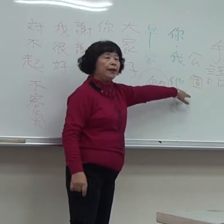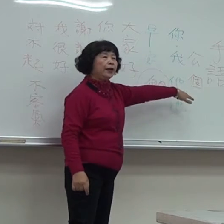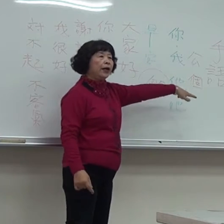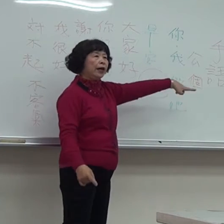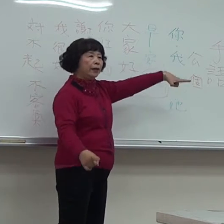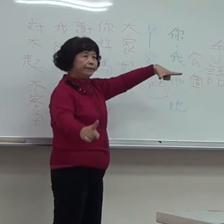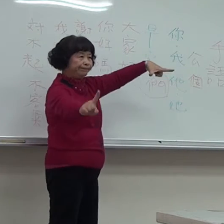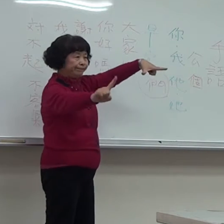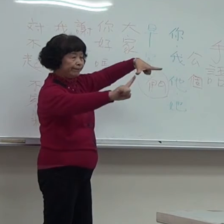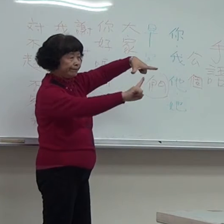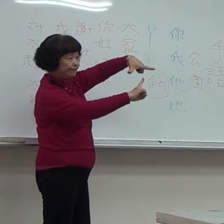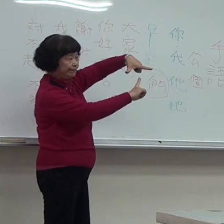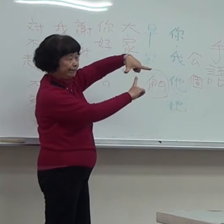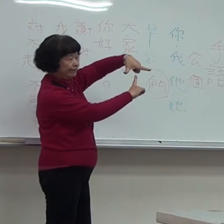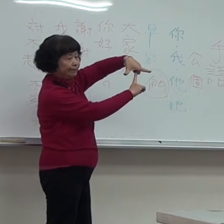个，